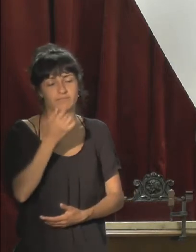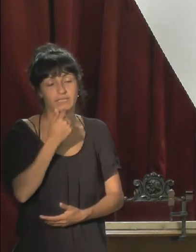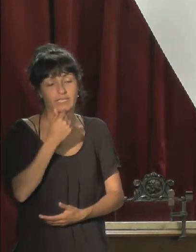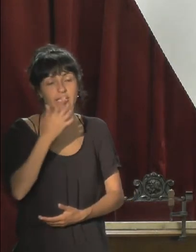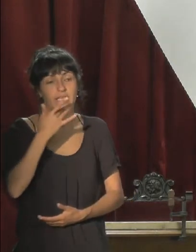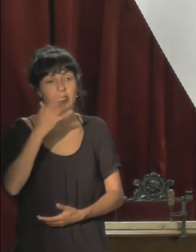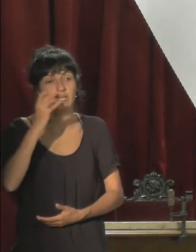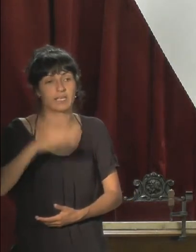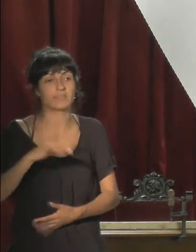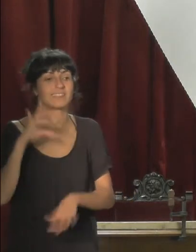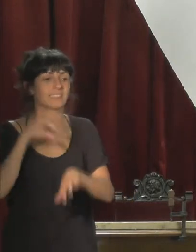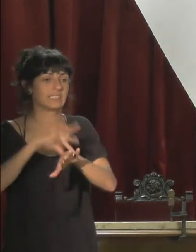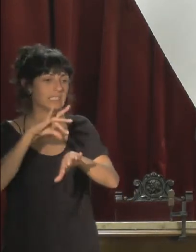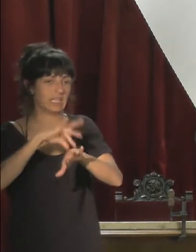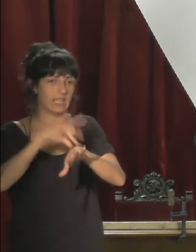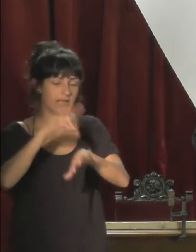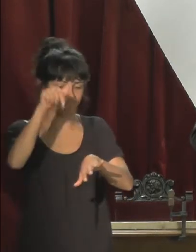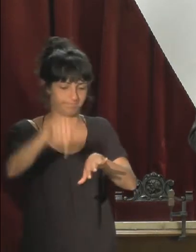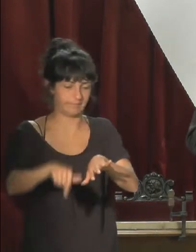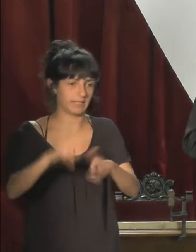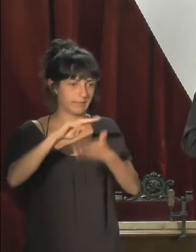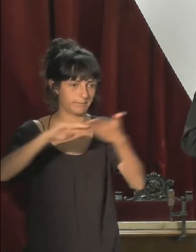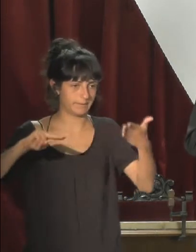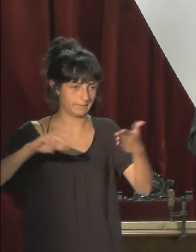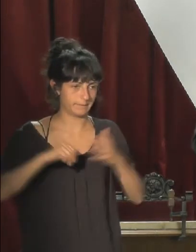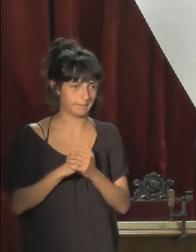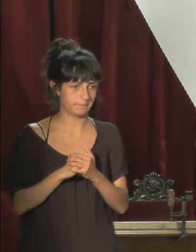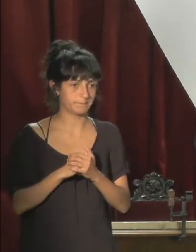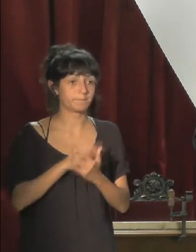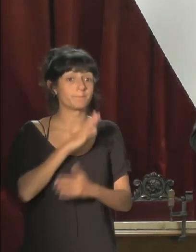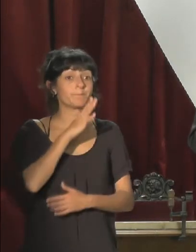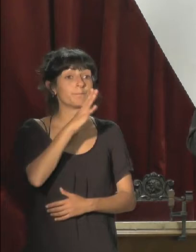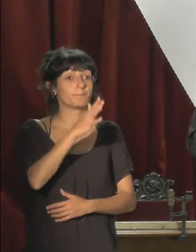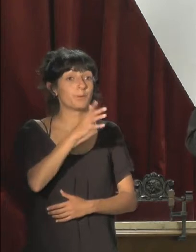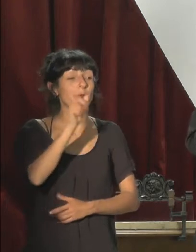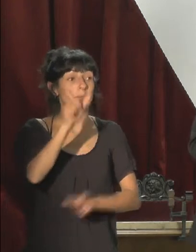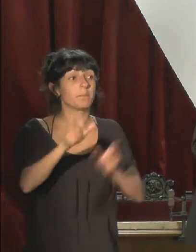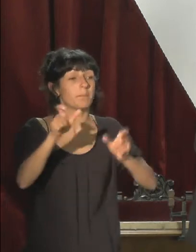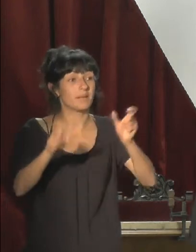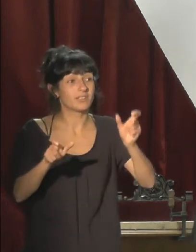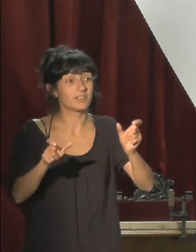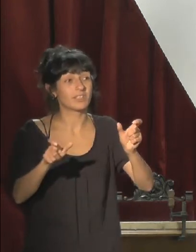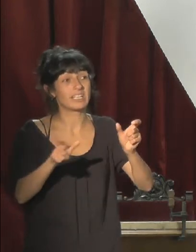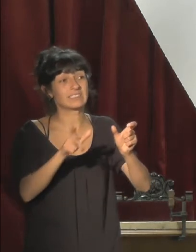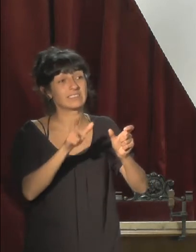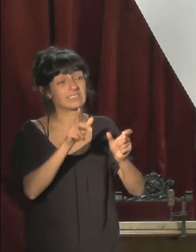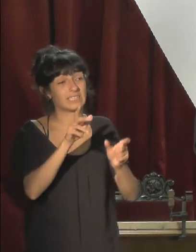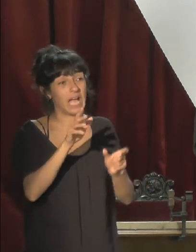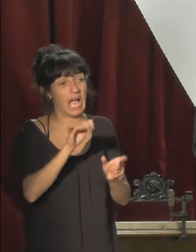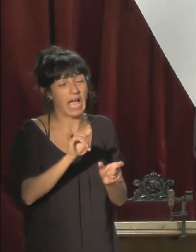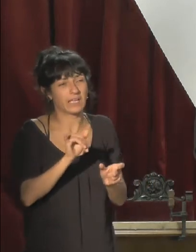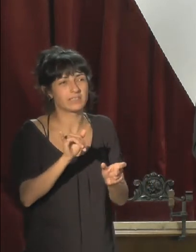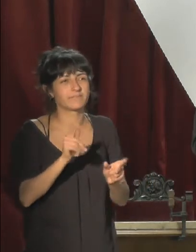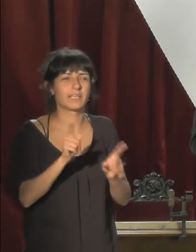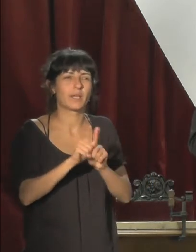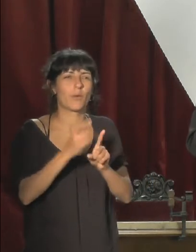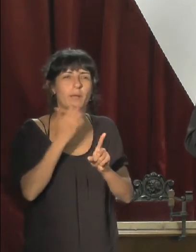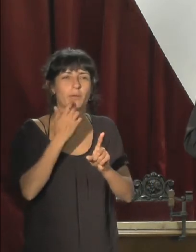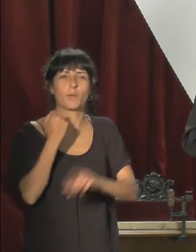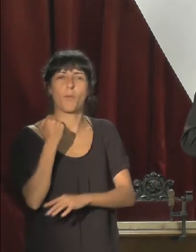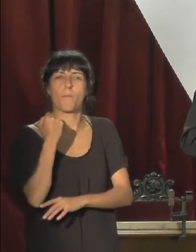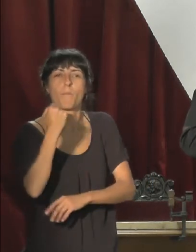Porque hai persoas ás que o poder imperante lles cega e lles